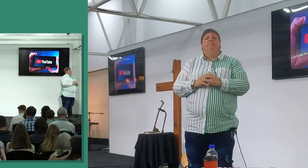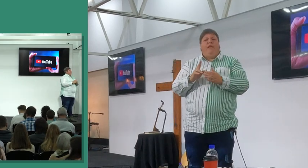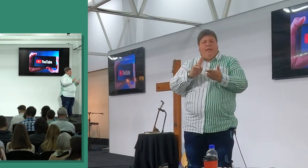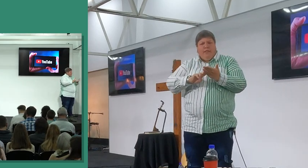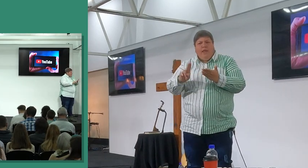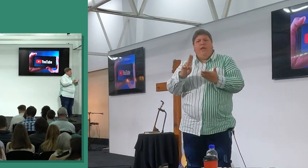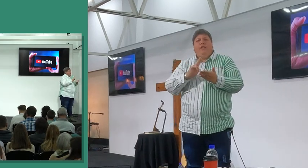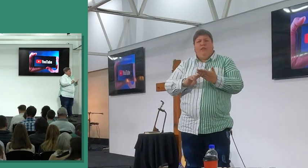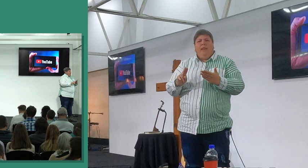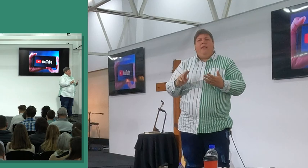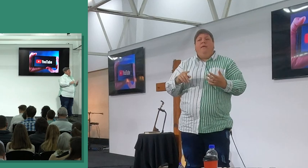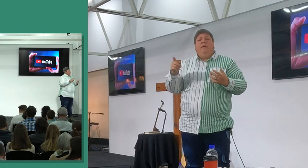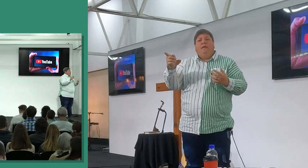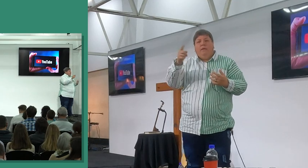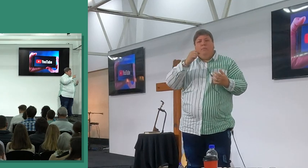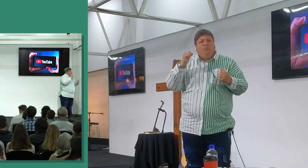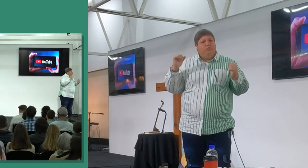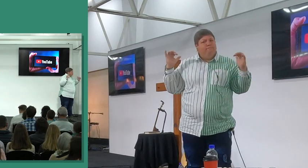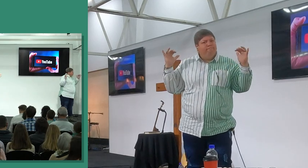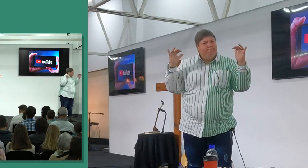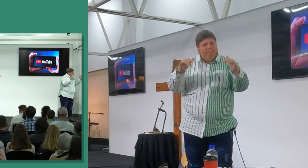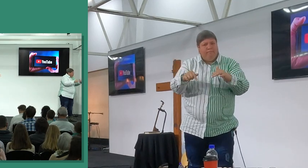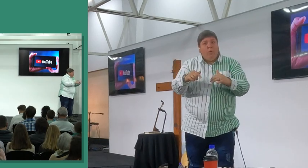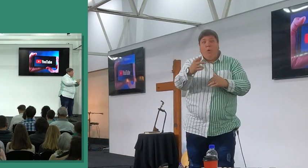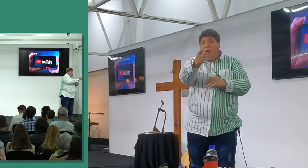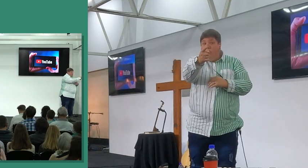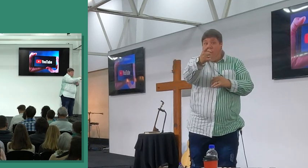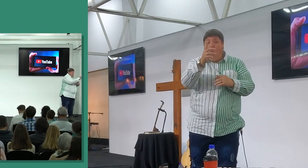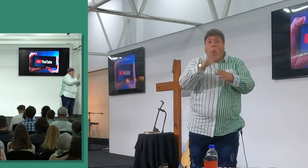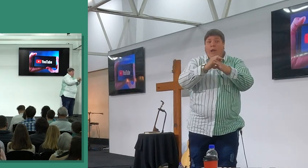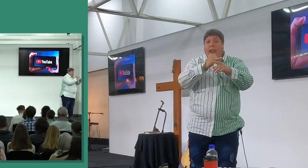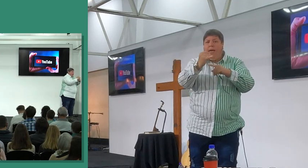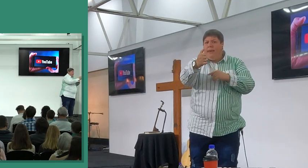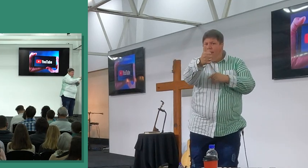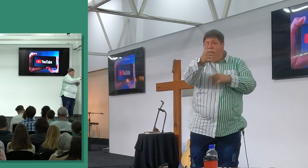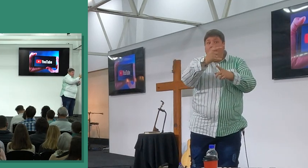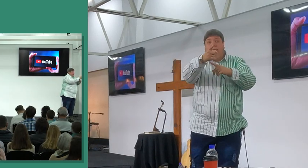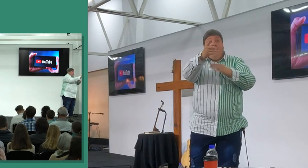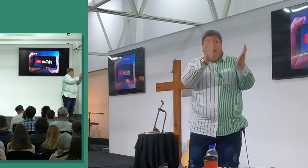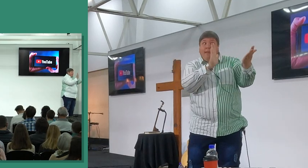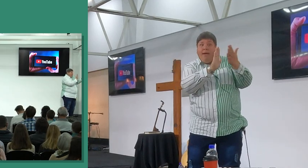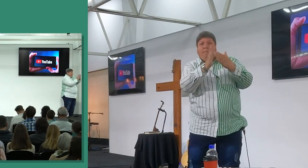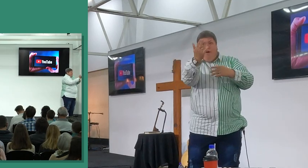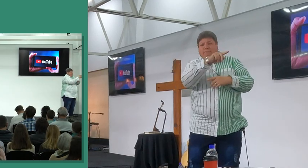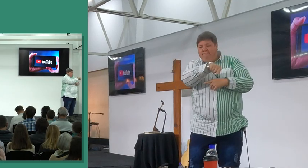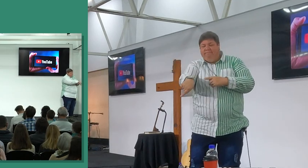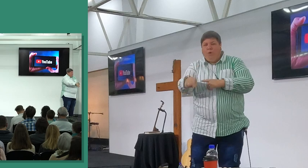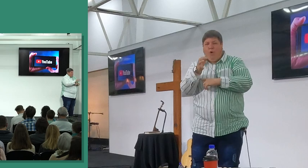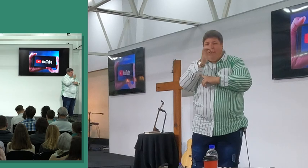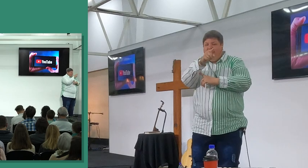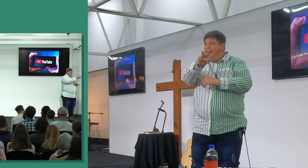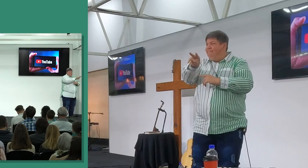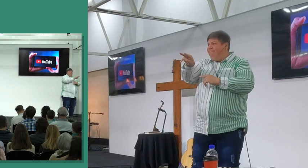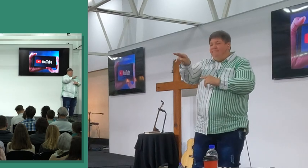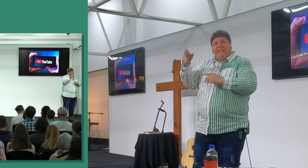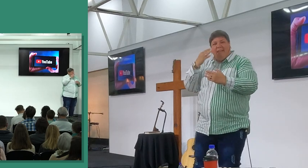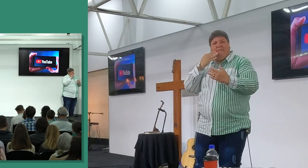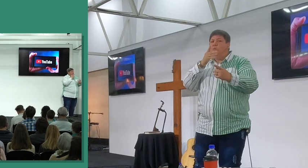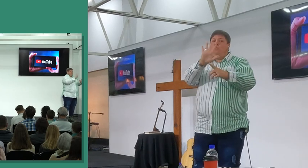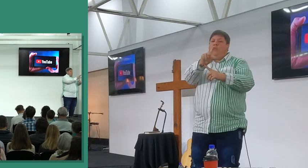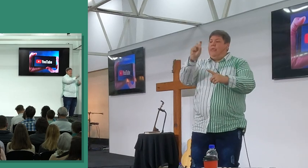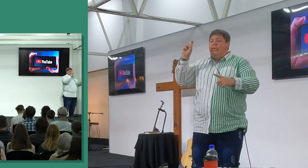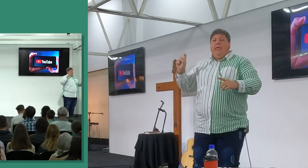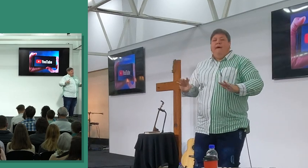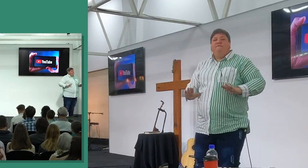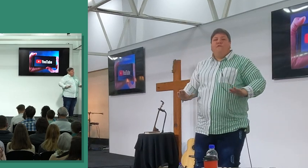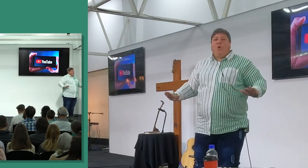natuurlijk, natuurlijk wil ek net sê, jy moet hier naartoe kom, kom drink een kopje koffie, en as jy ooit hier is van die online gemeente, kom sê vir ons hallo, ek sê jy nie op die voge laat staan nie, dink